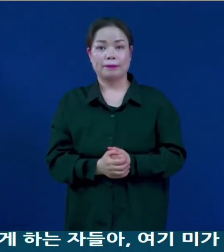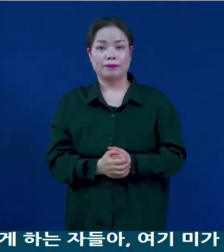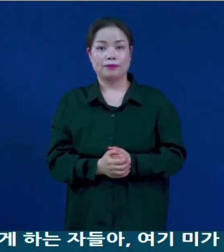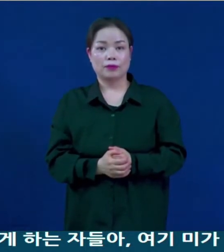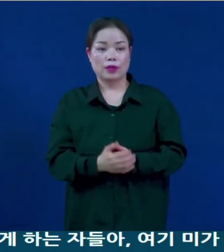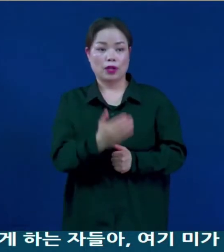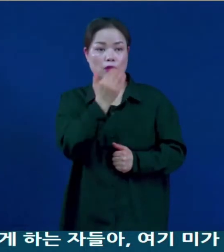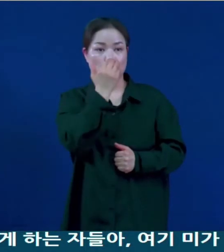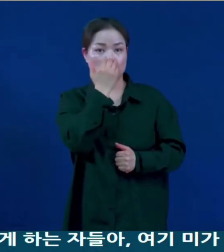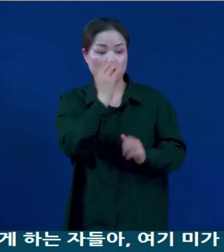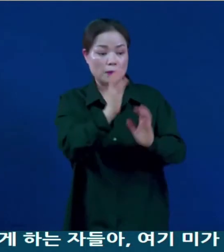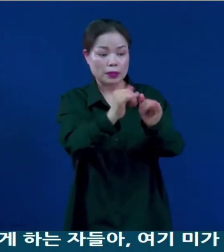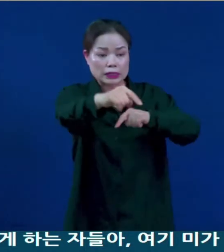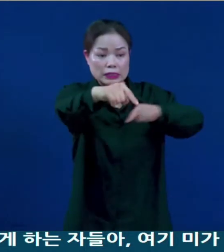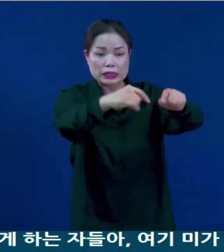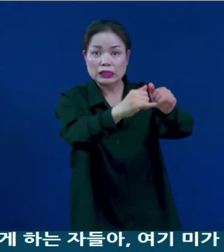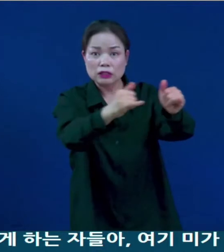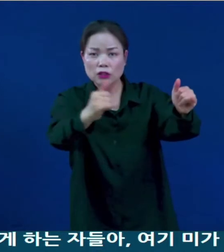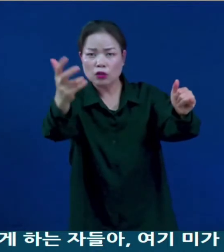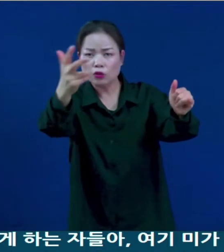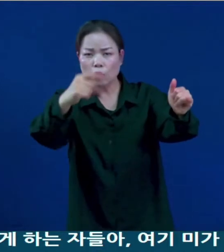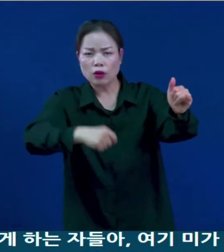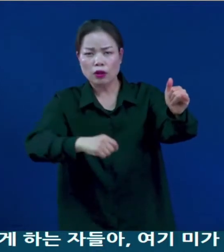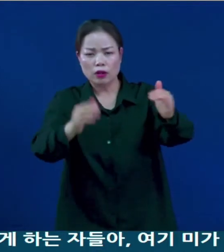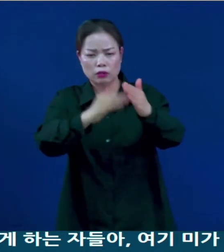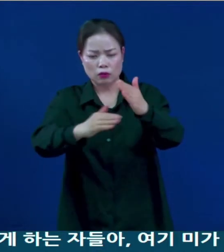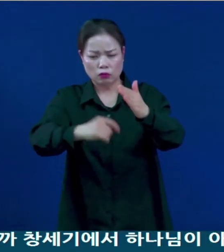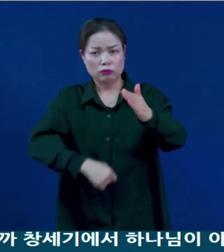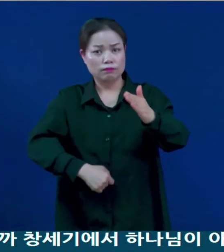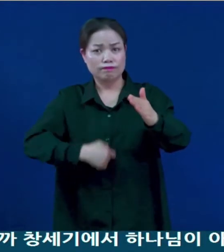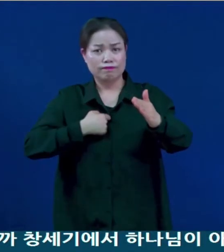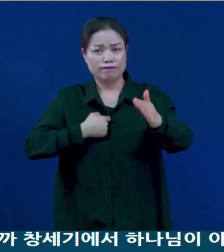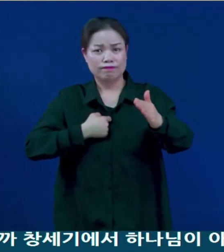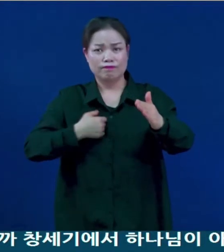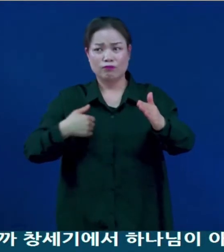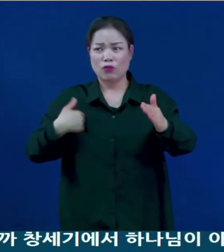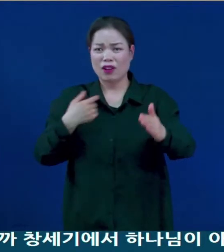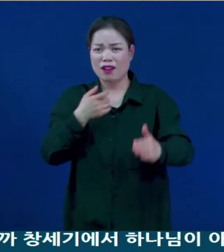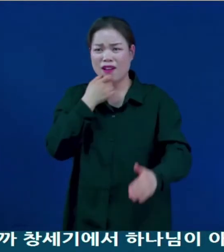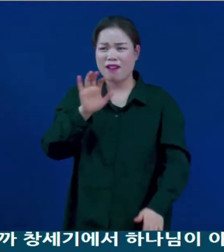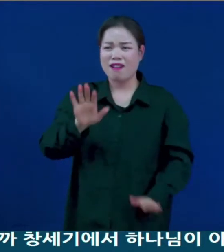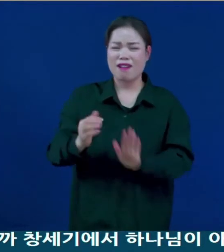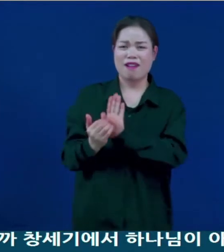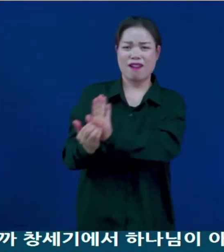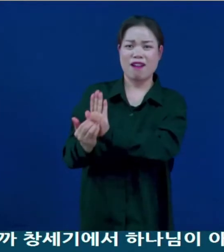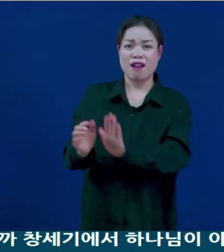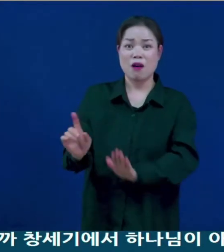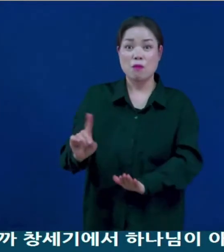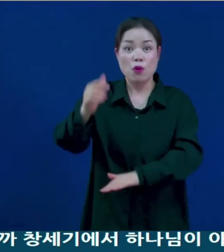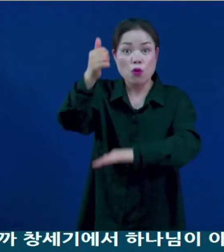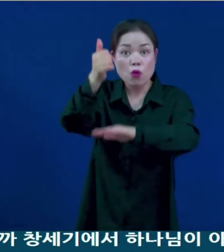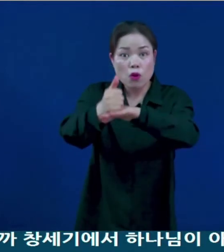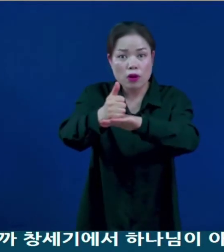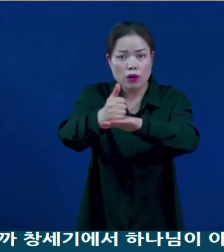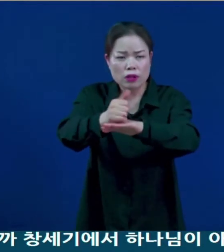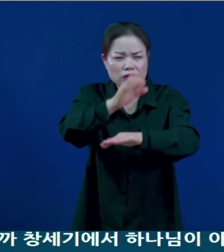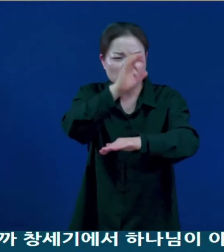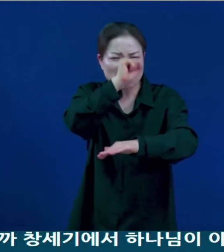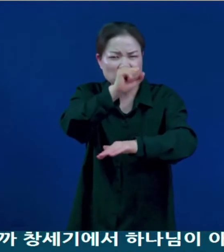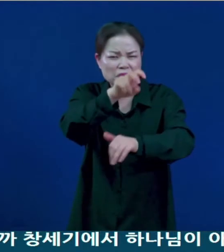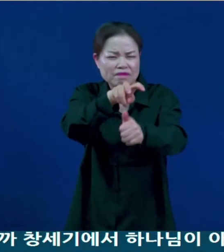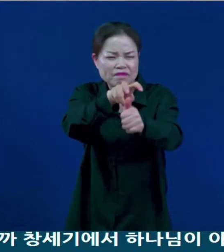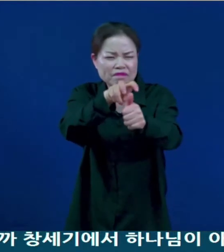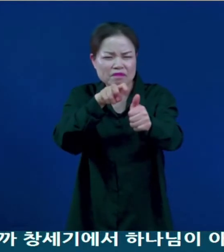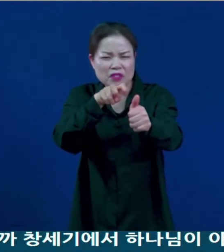유다 백성의 지도자들은 여호와의 공의를 몰랐고 싫어했습니다. 그 결과 선을